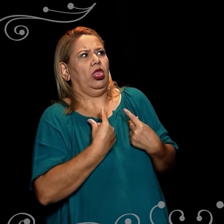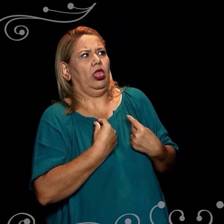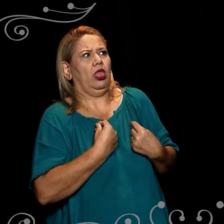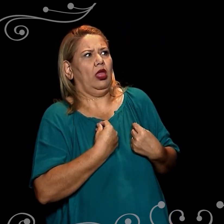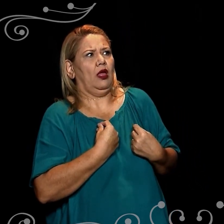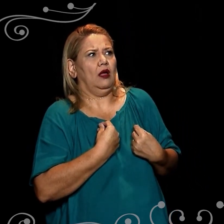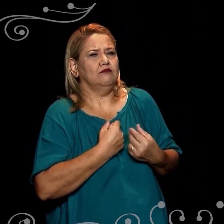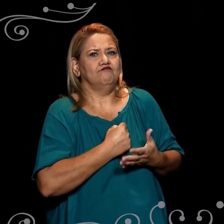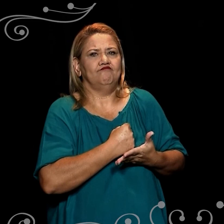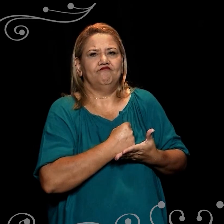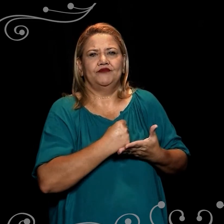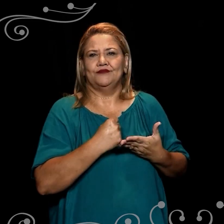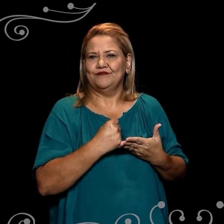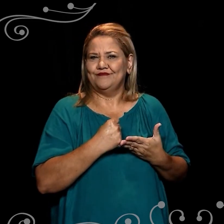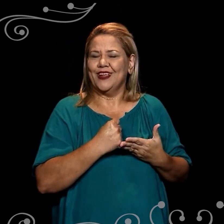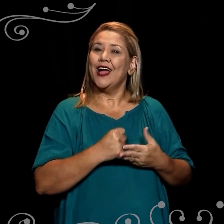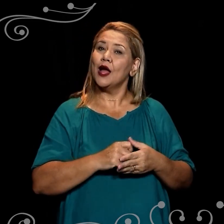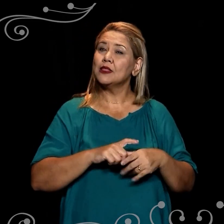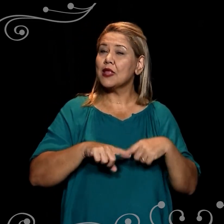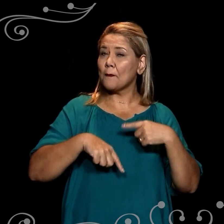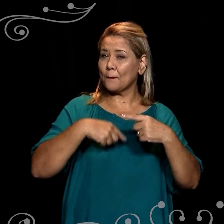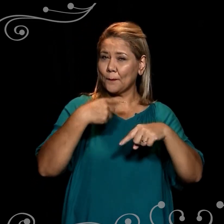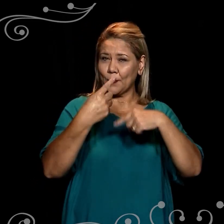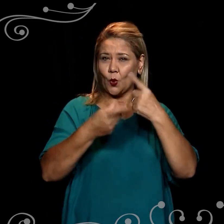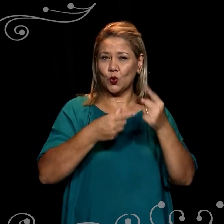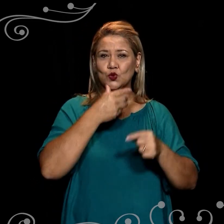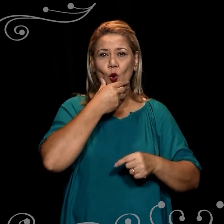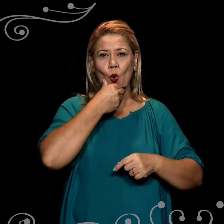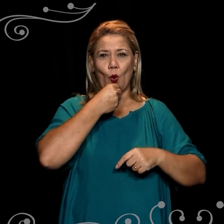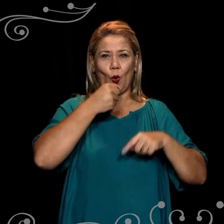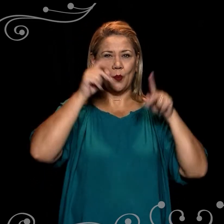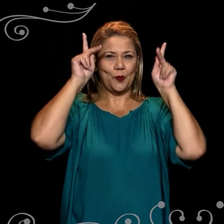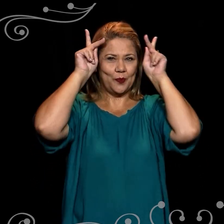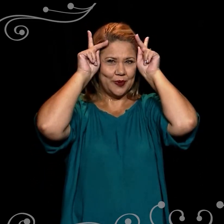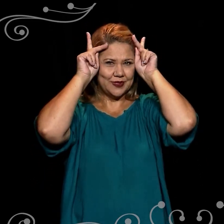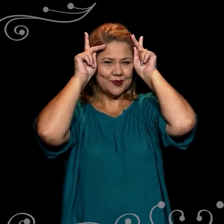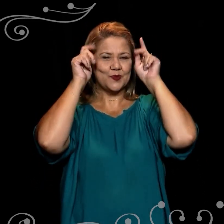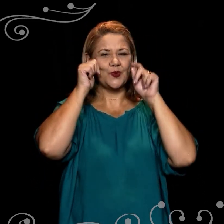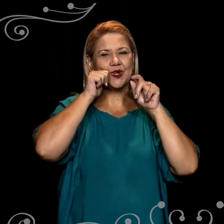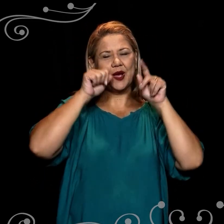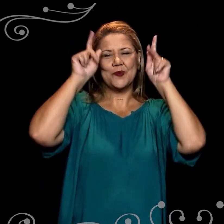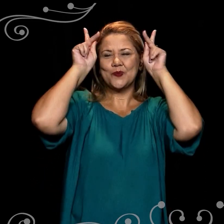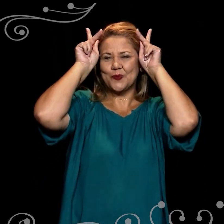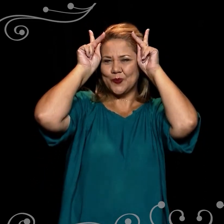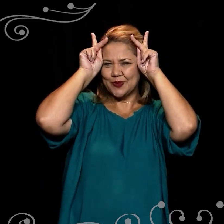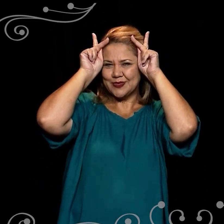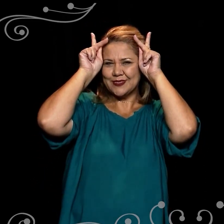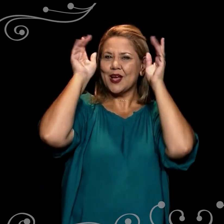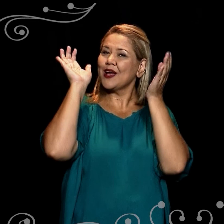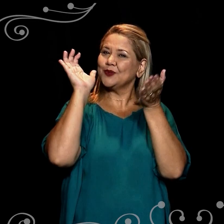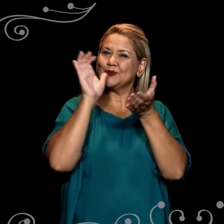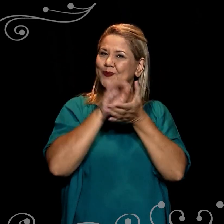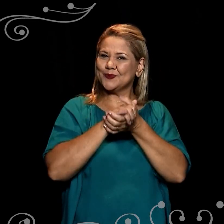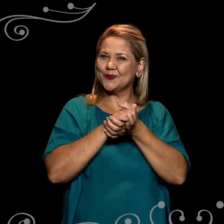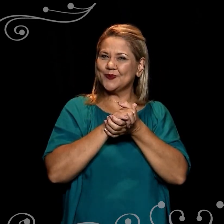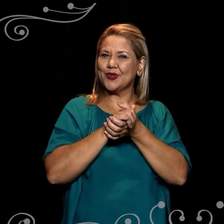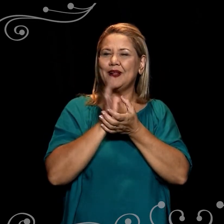Algum tempo depois, o príncipe e a princesa verdadeira se casaram com grandes